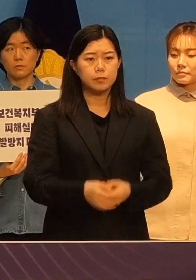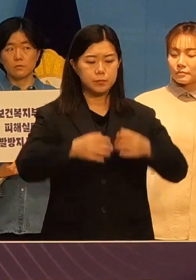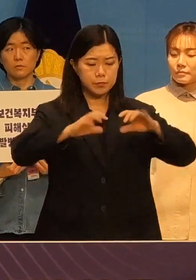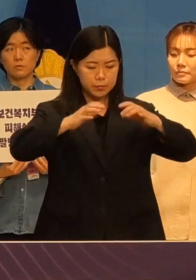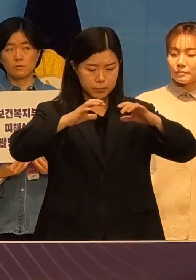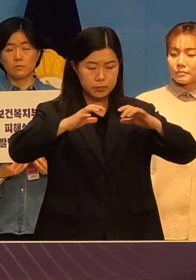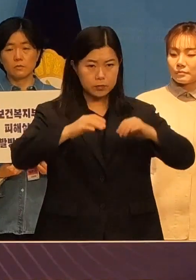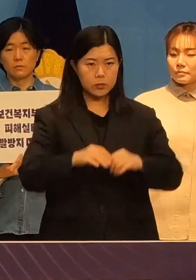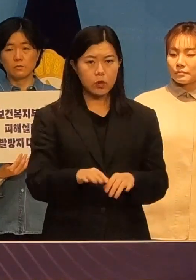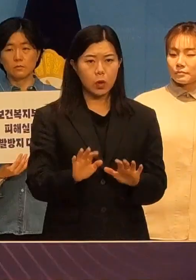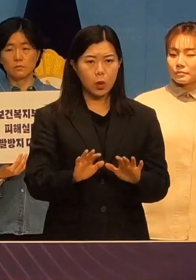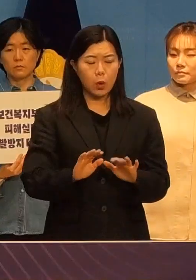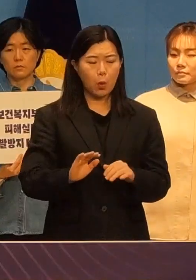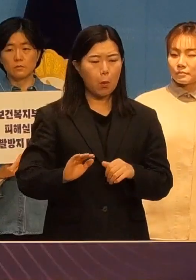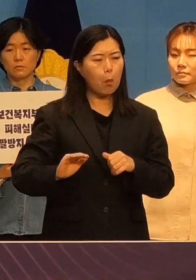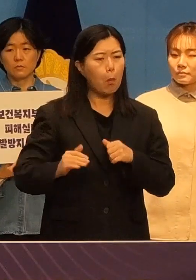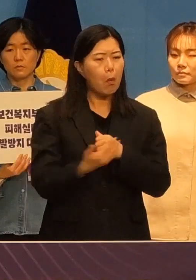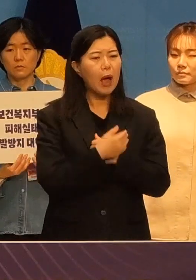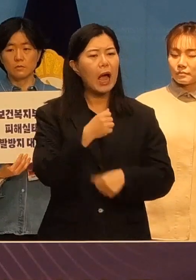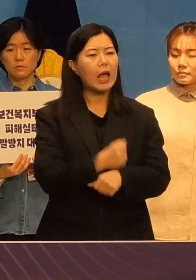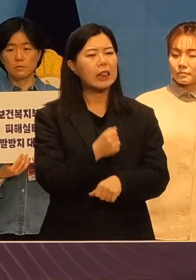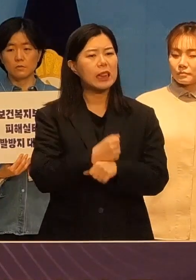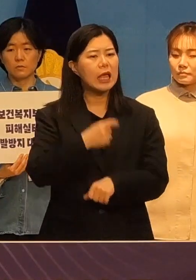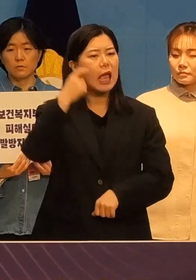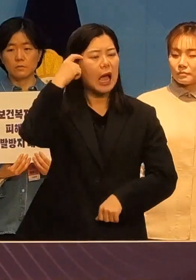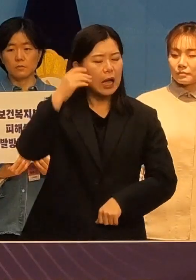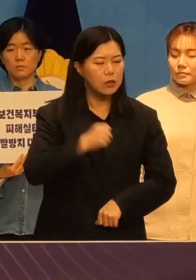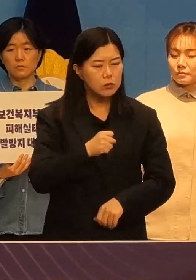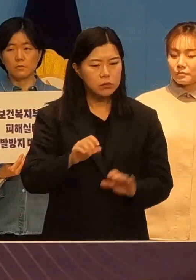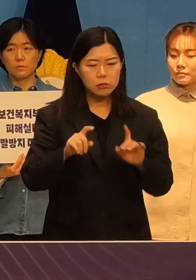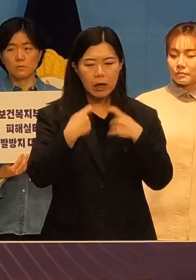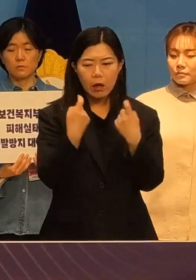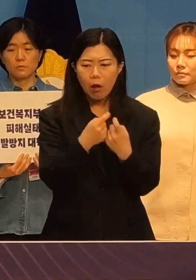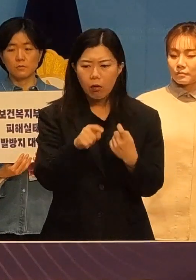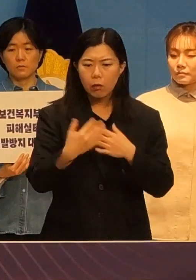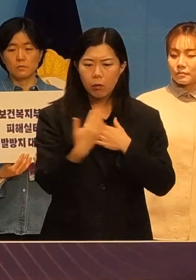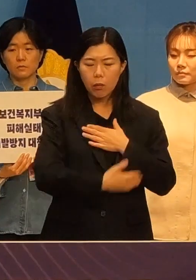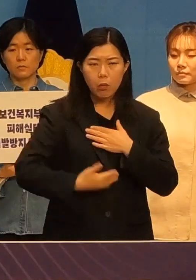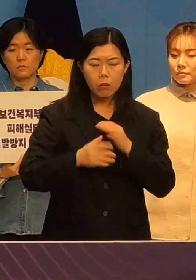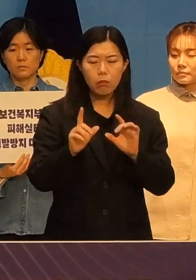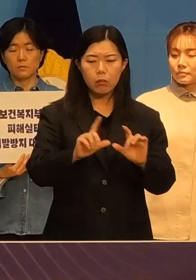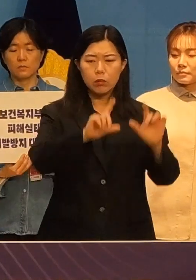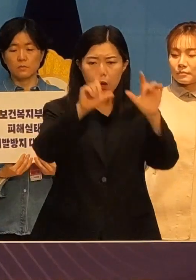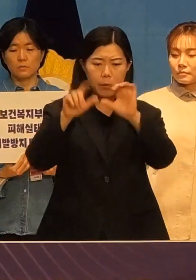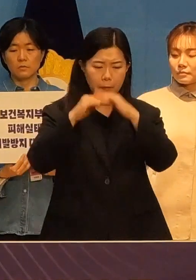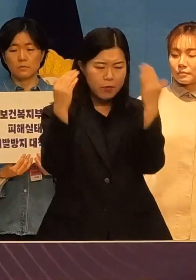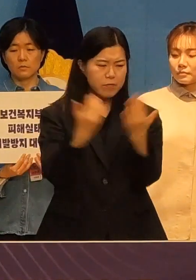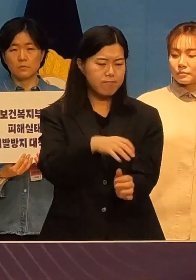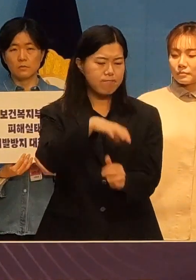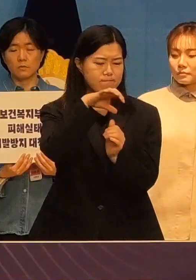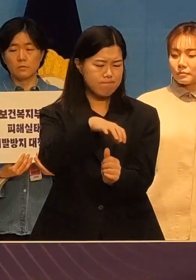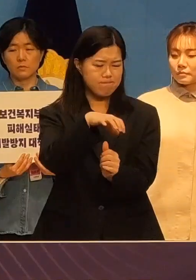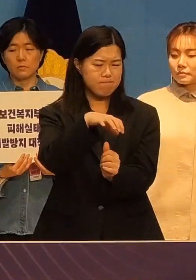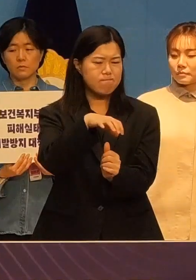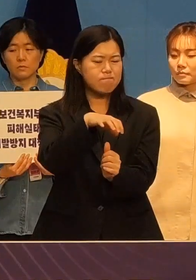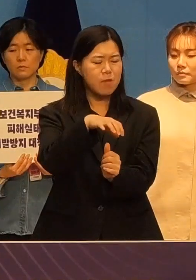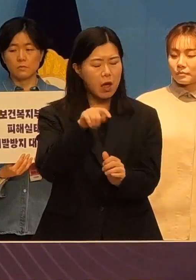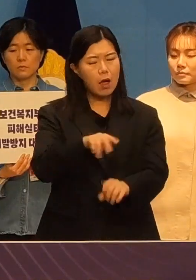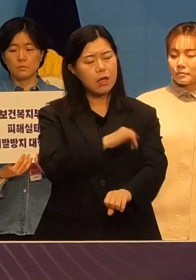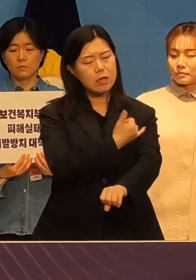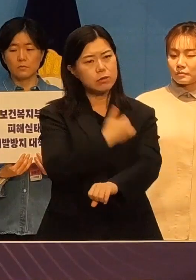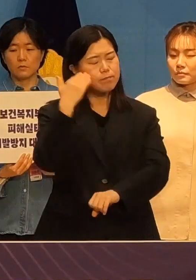국가가 보호라는 명분으로 개인의 몸과 삶을 통제해온 구조적인